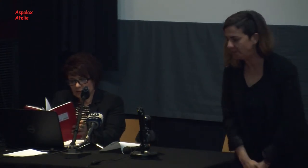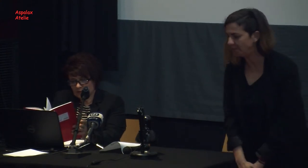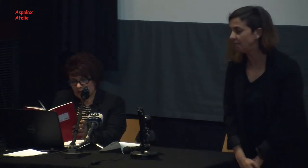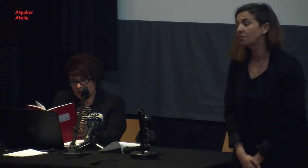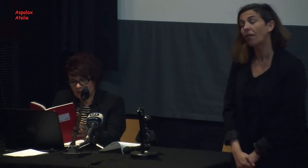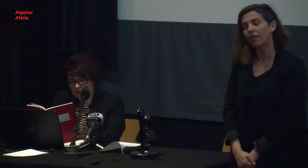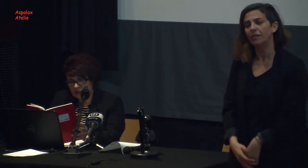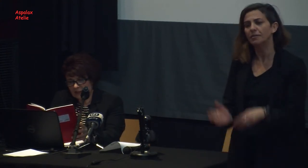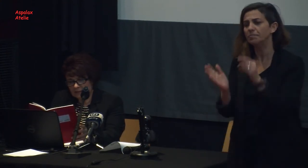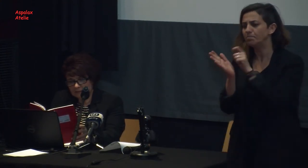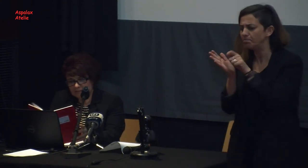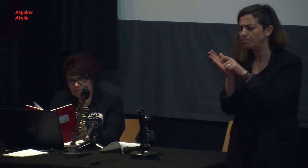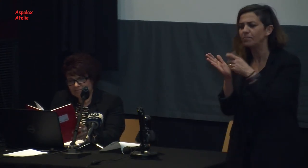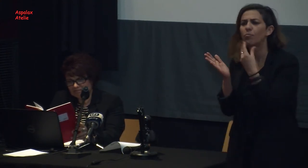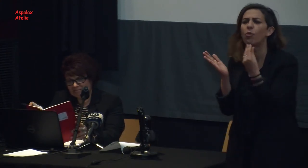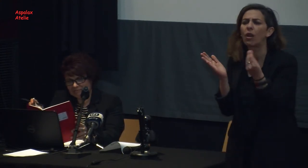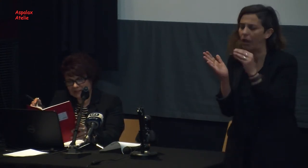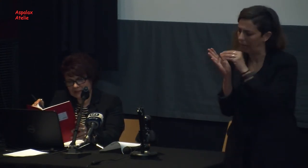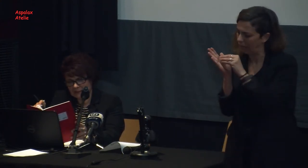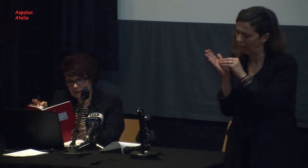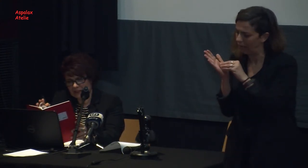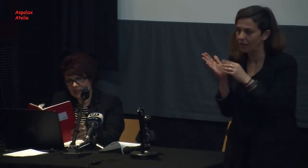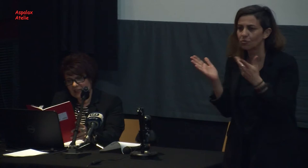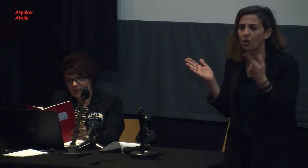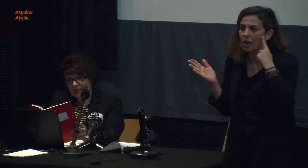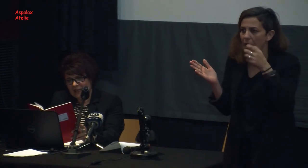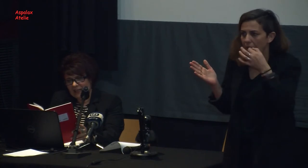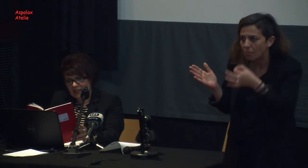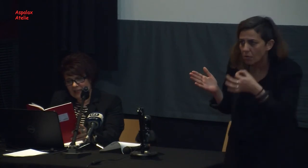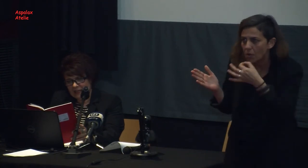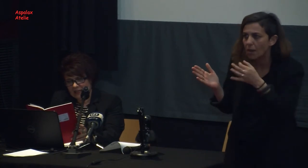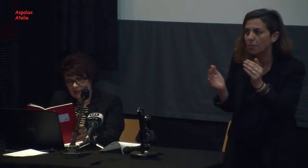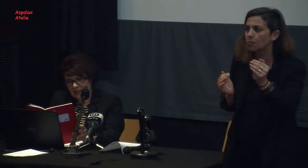Έχω σημειώσει διάφορα, αλλά ξέρω.